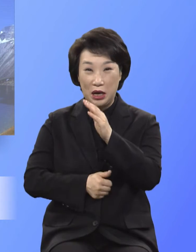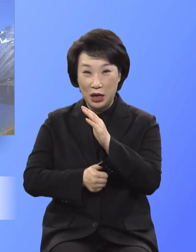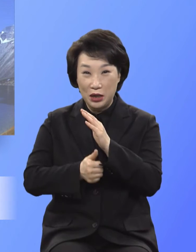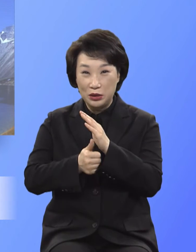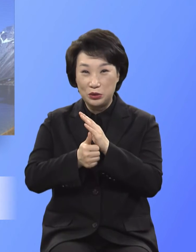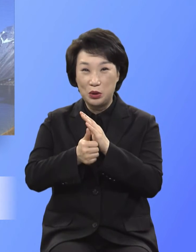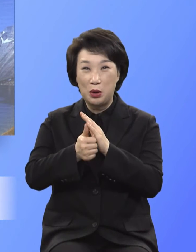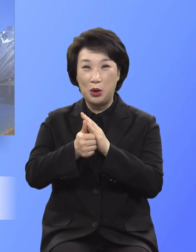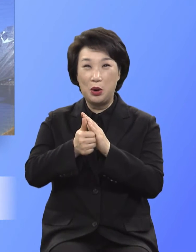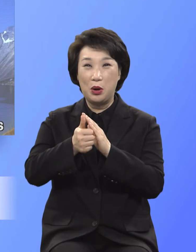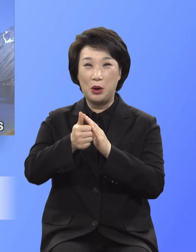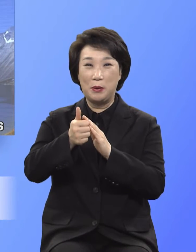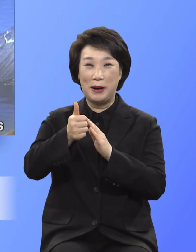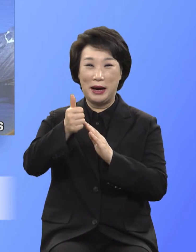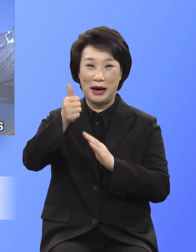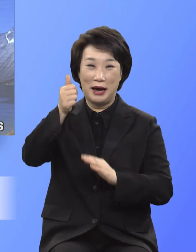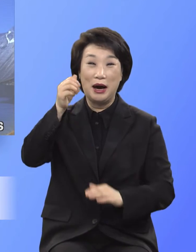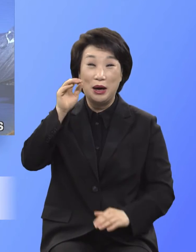나의